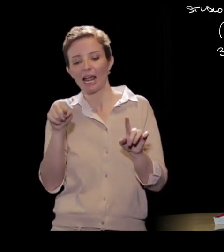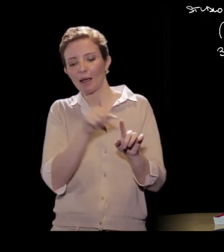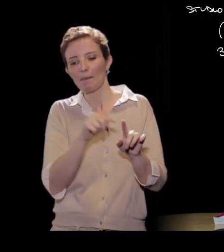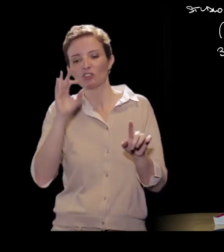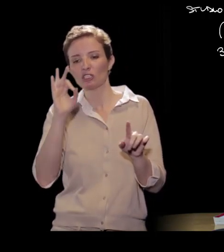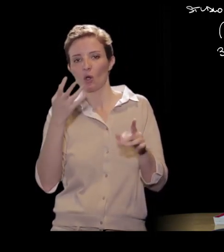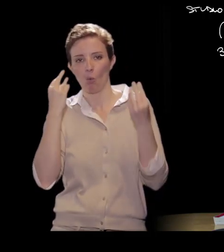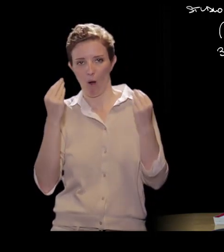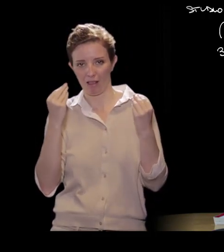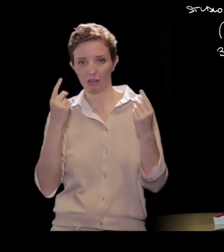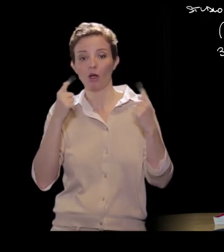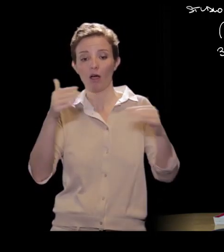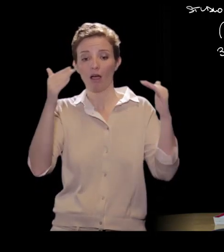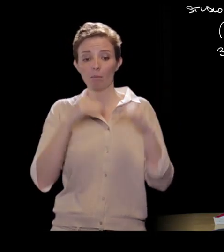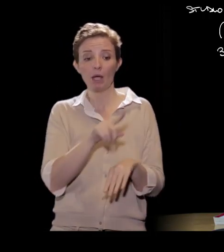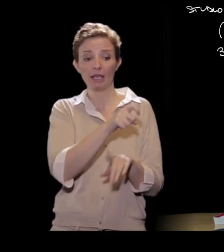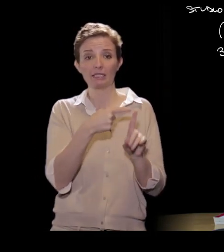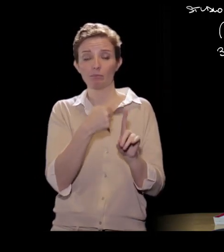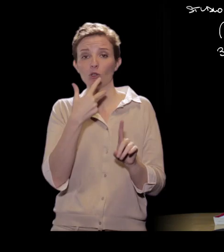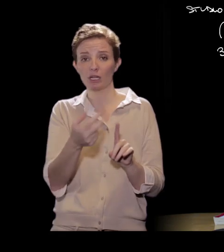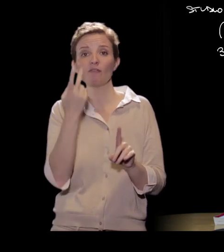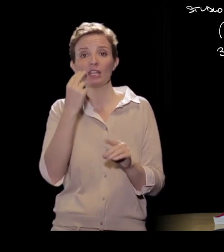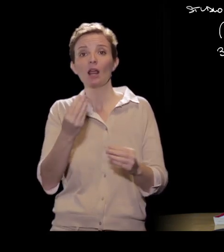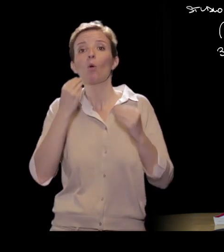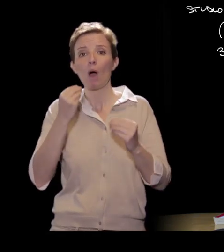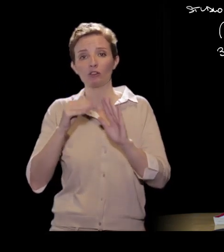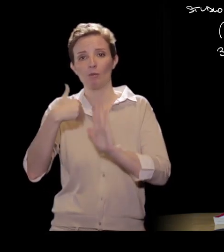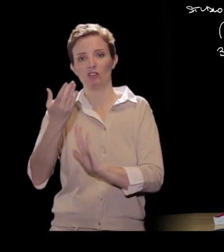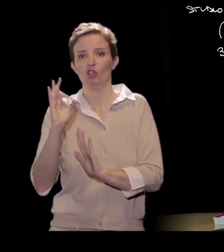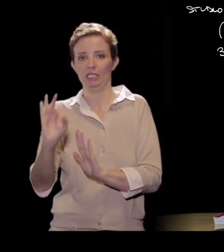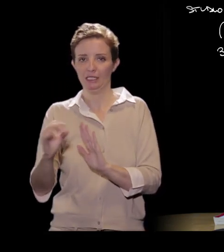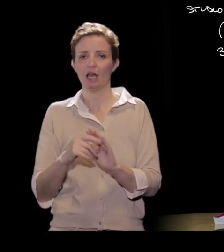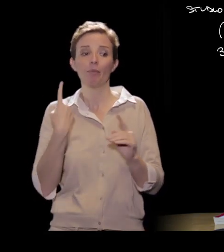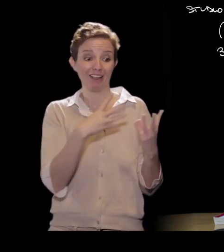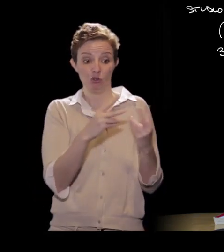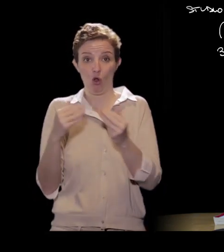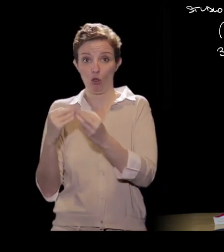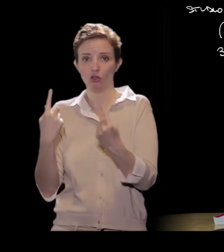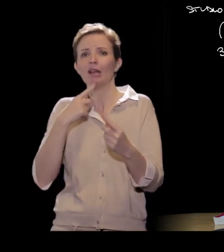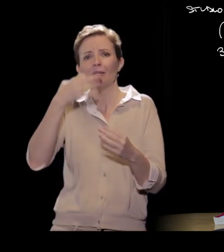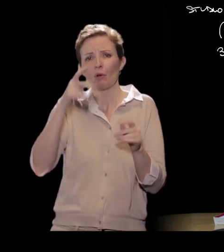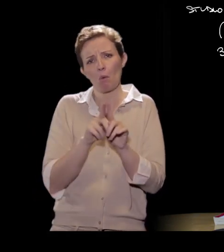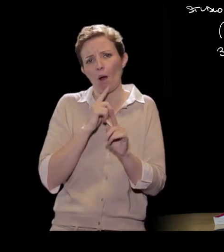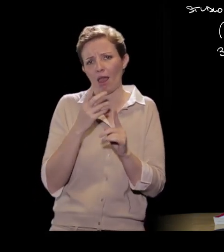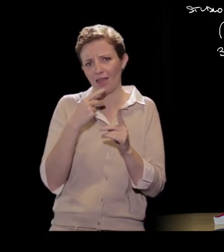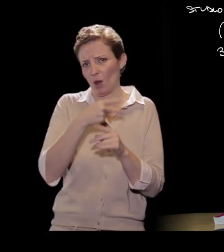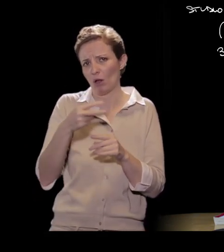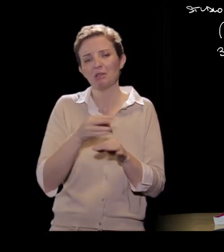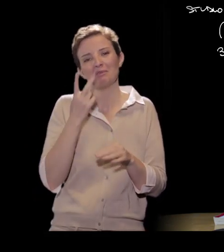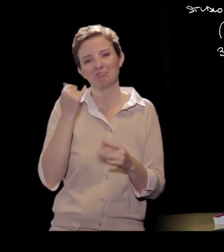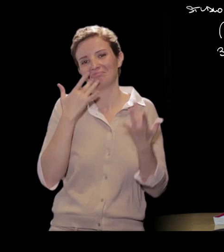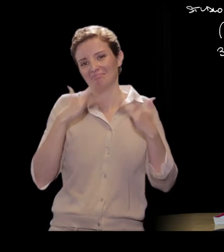poi x3 e vedere quando maggiore di zero le soluzioni così come abbiamo fatto con le equazioni si trovano in maniera molto